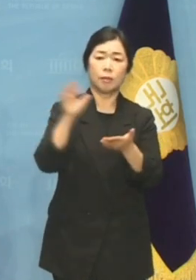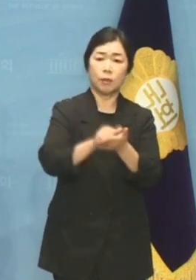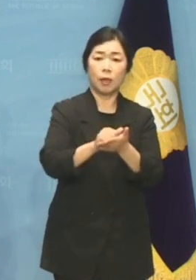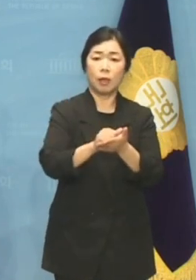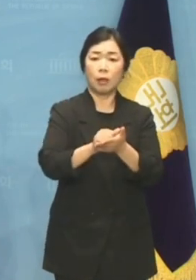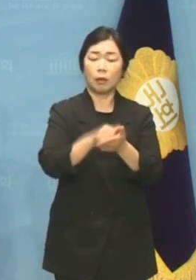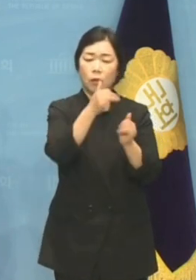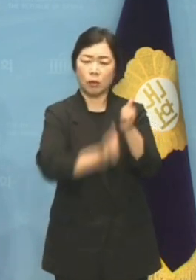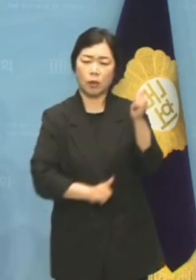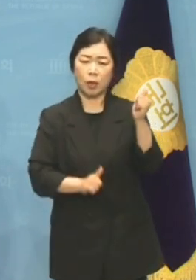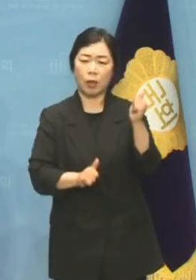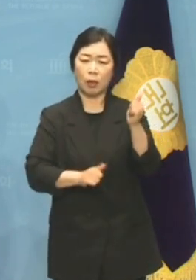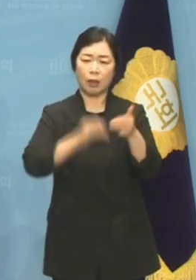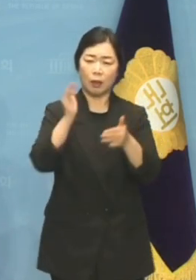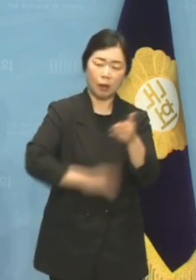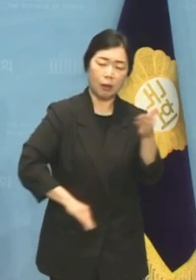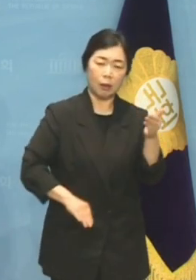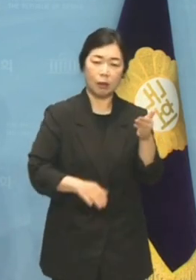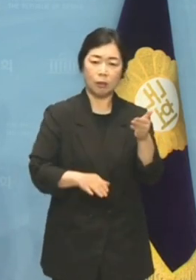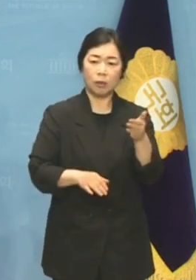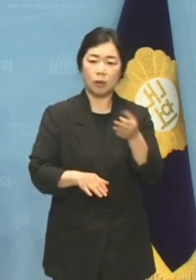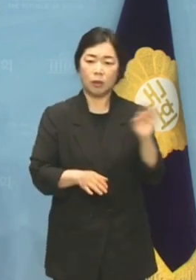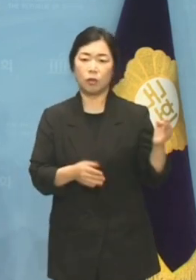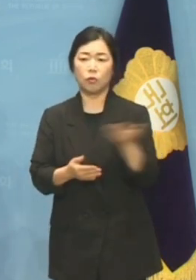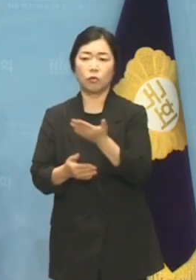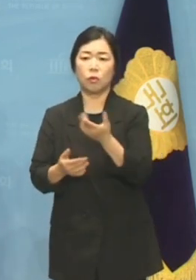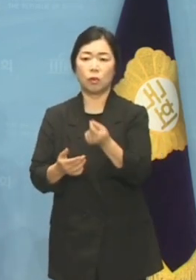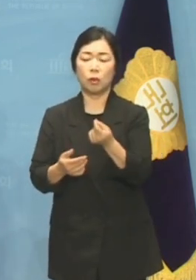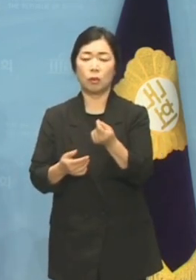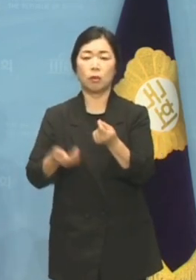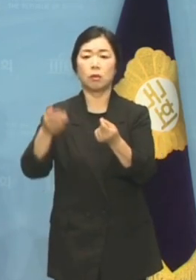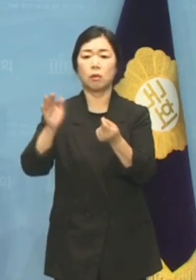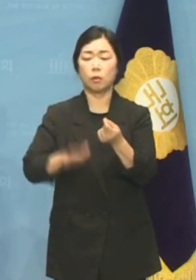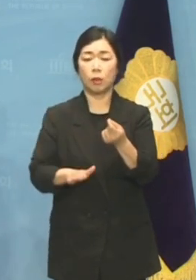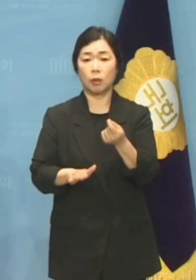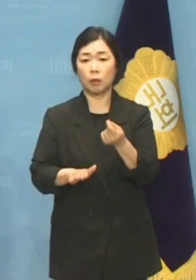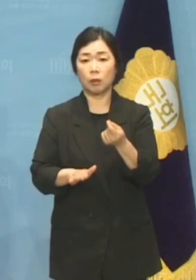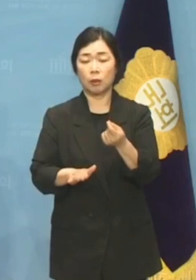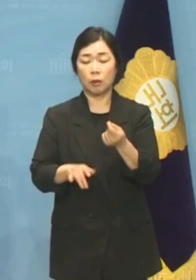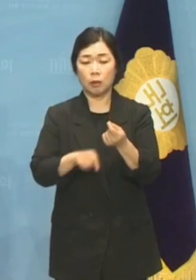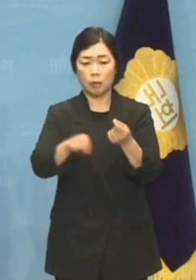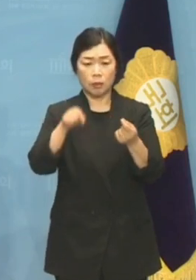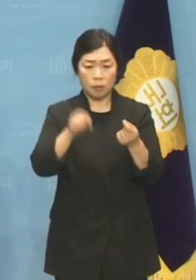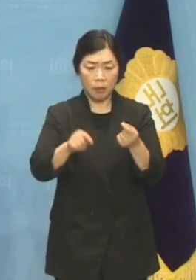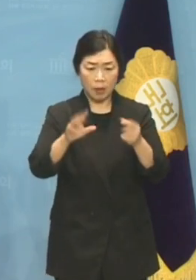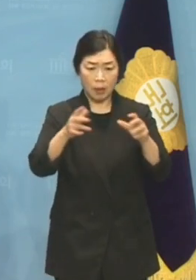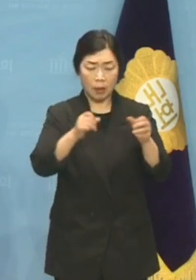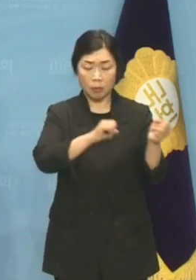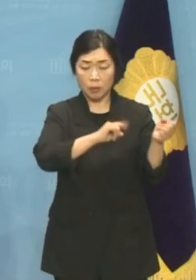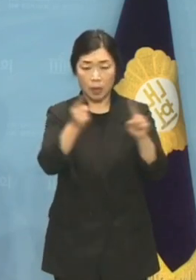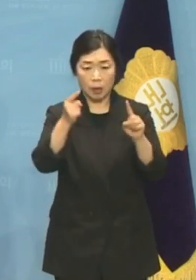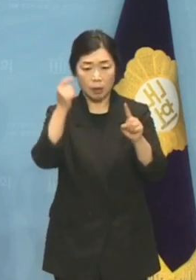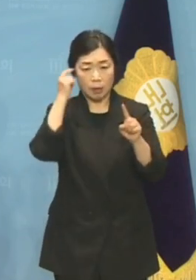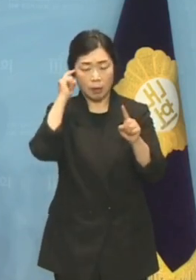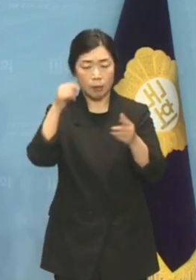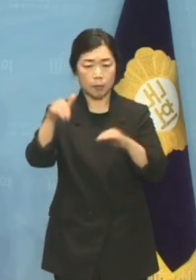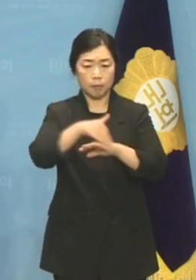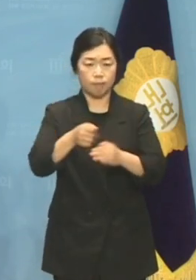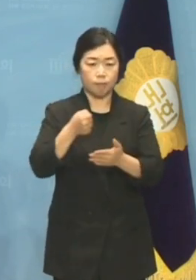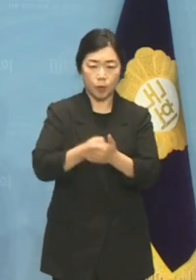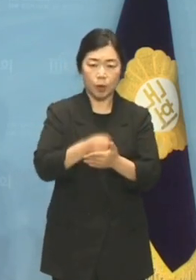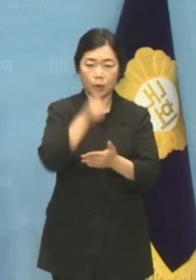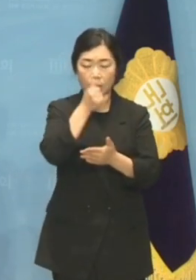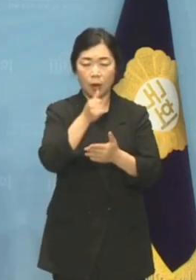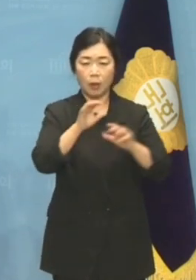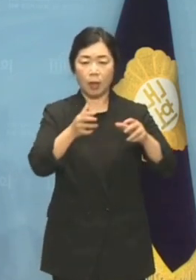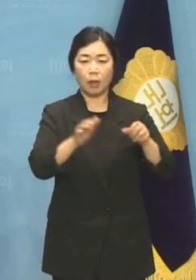일제 침략의 역사를 팔아넘겼다는 비판을 받을지언정 잿더미 속에 쓰러져 있던 나라를 되살리겠다는